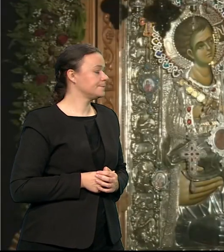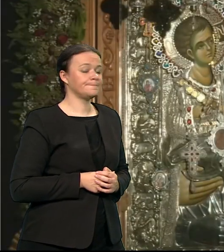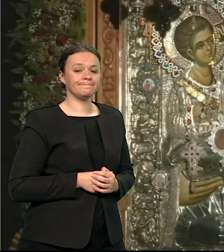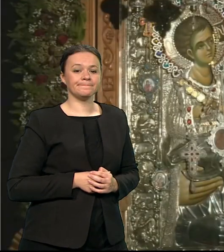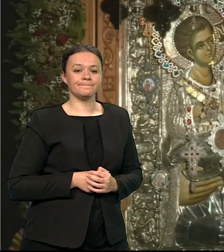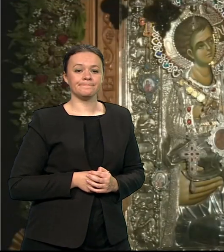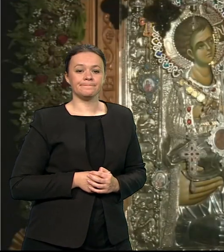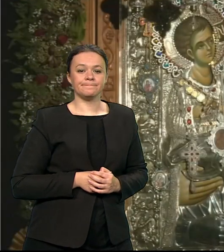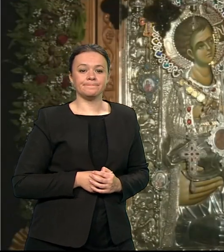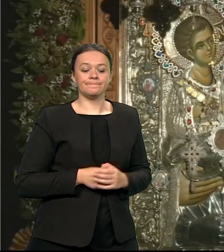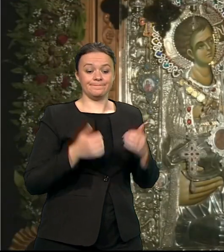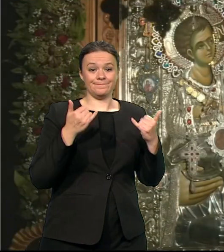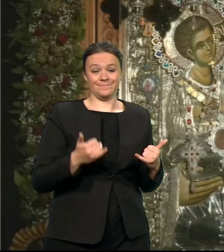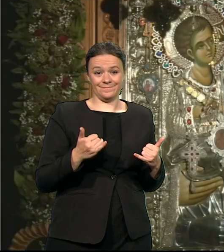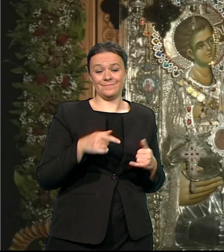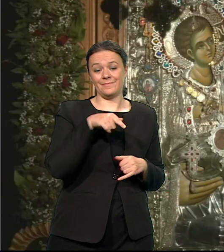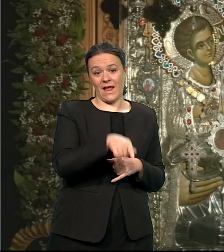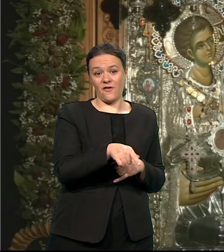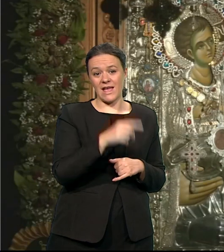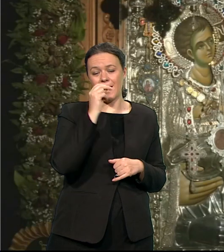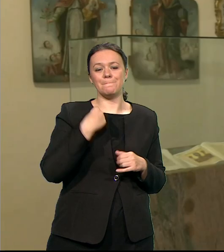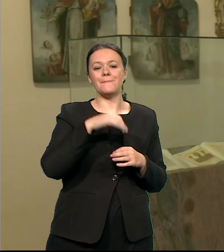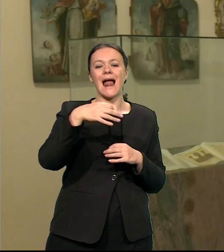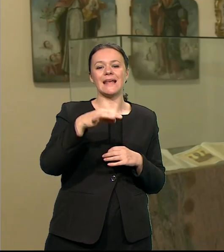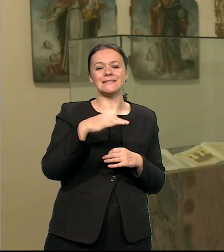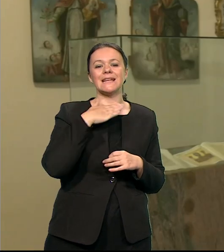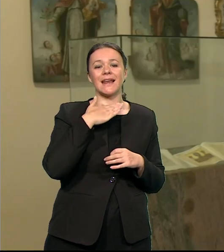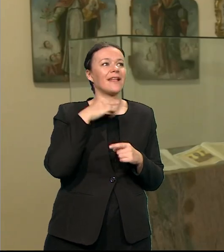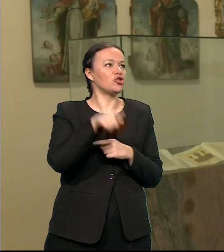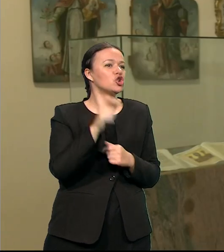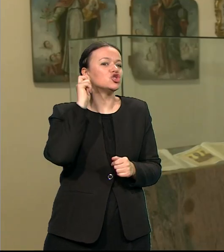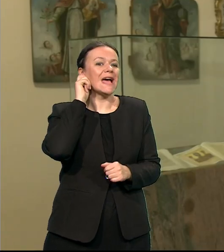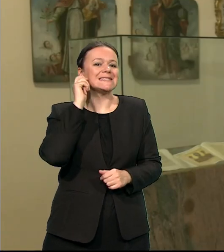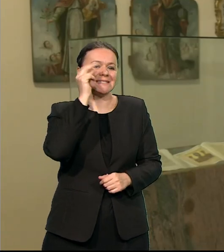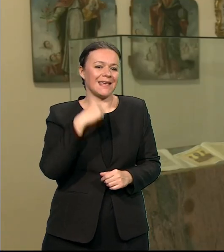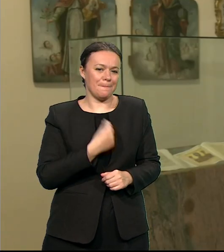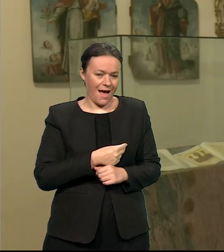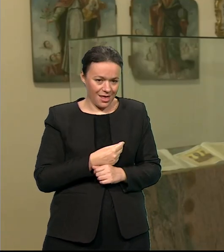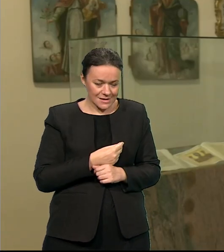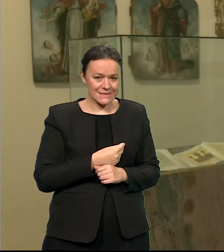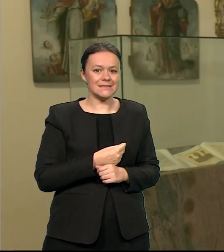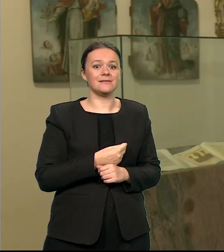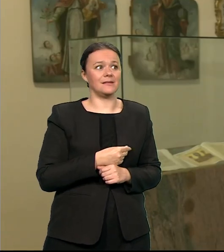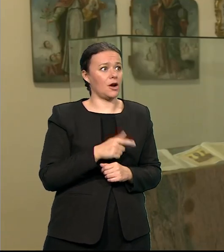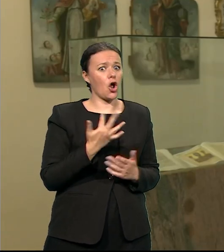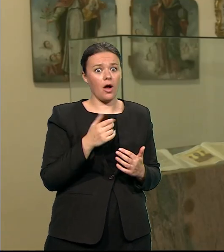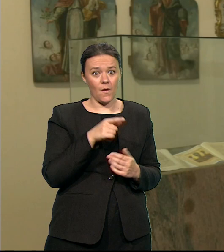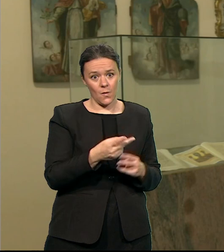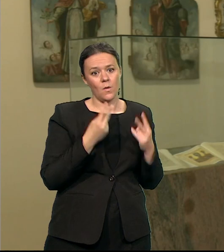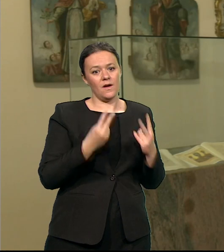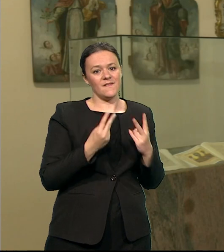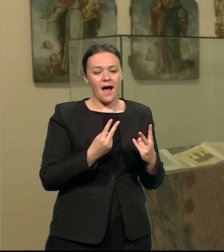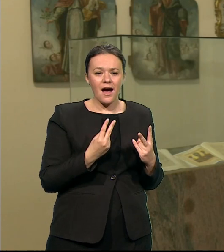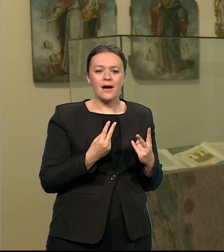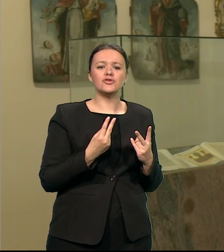Danas je manastir Grgeteg ženski manastir, a koliki je njegov značaj govori podatak da je čak 11